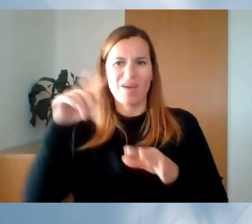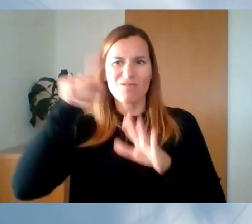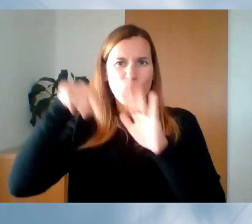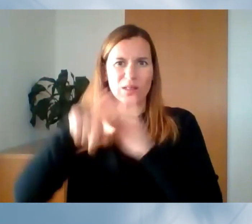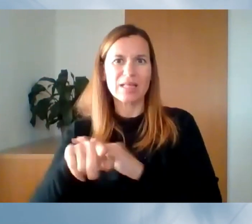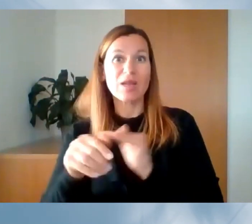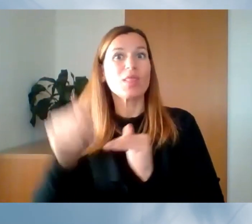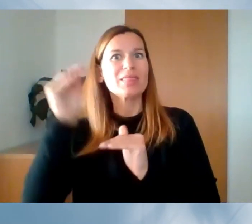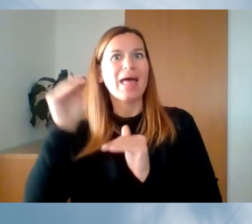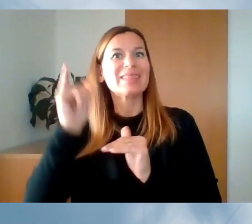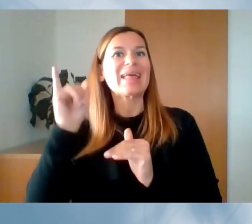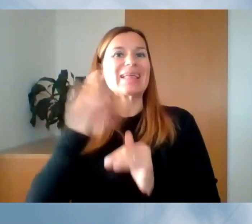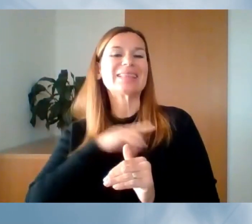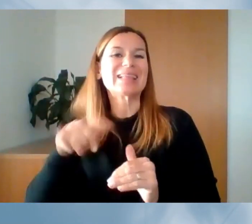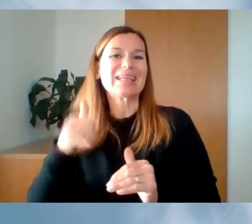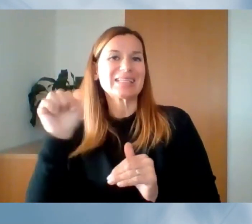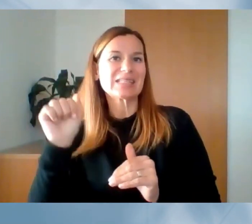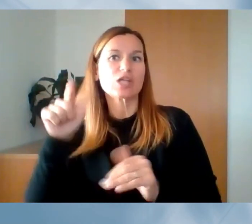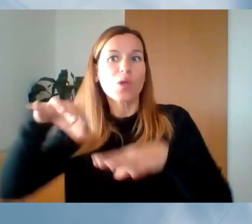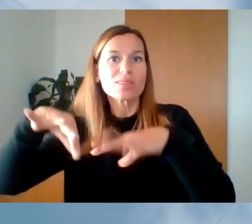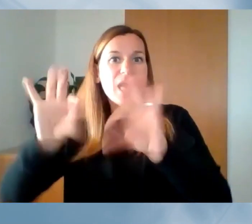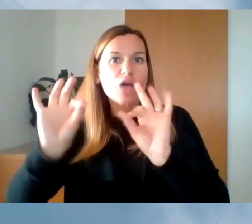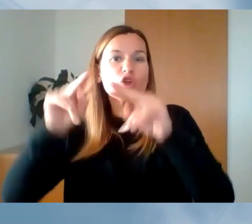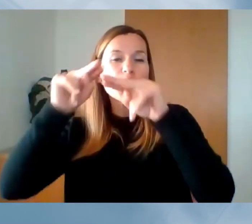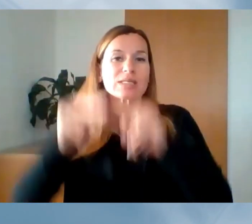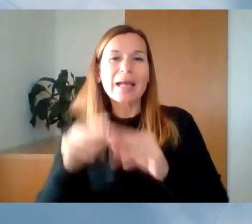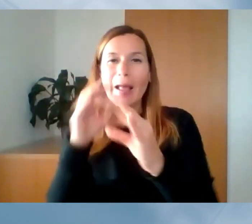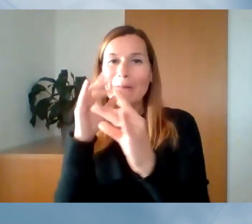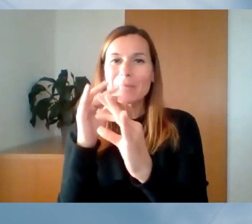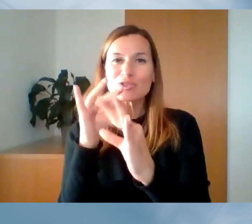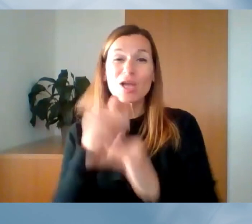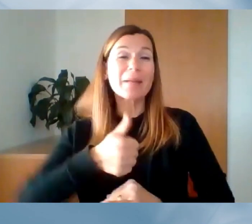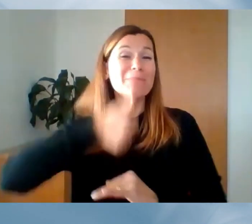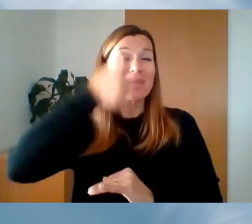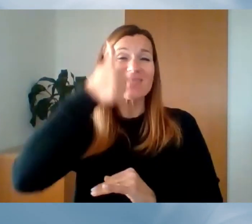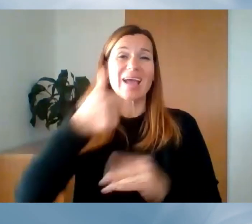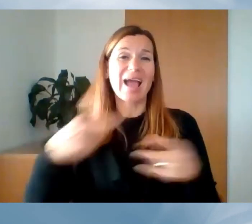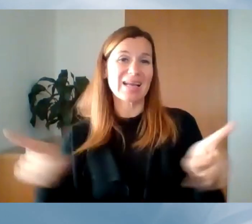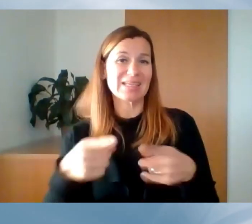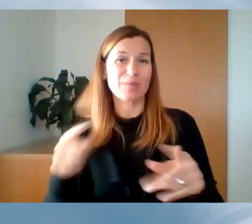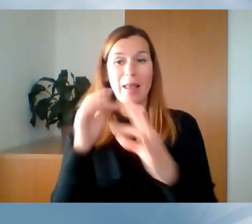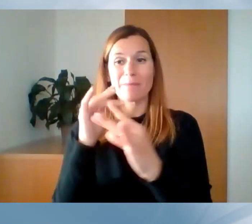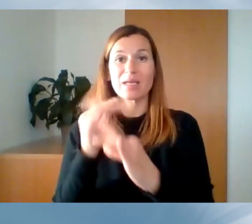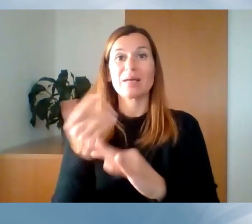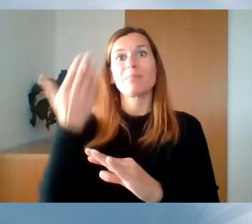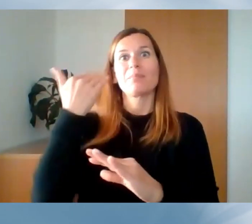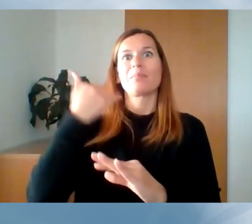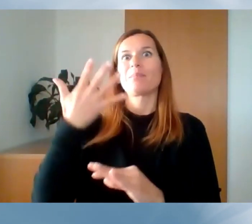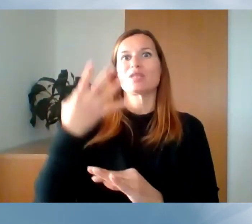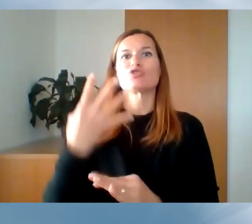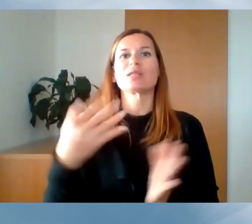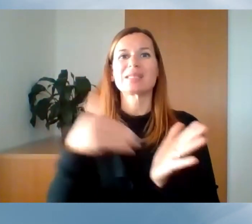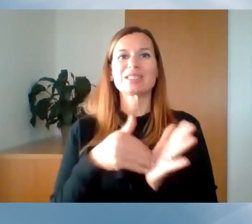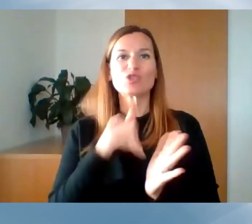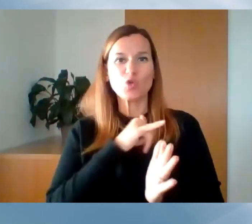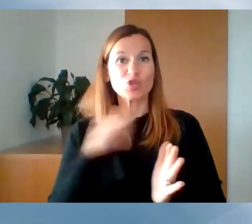votlini, nad Idrico, je ostanki piščalke. Prvega glasbila piščalke izpred 45.000